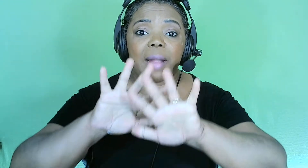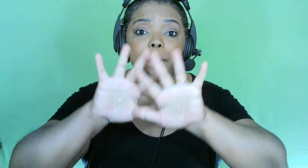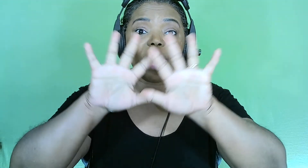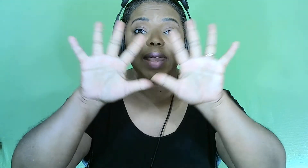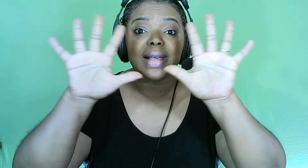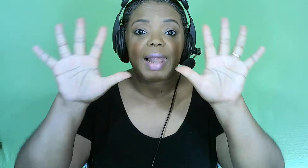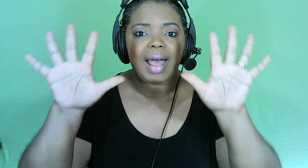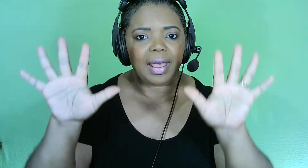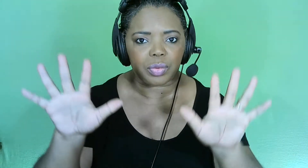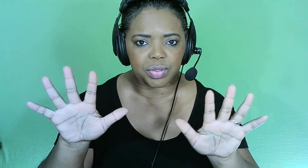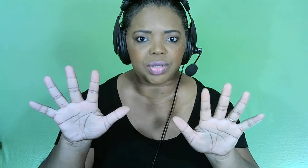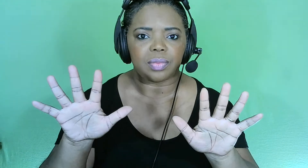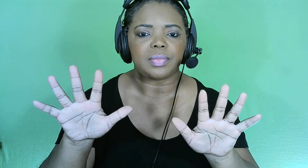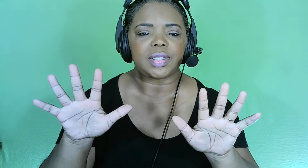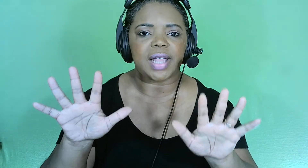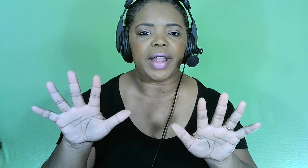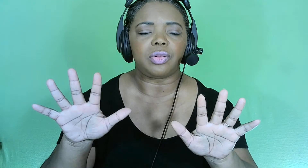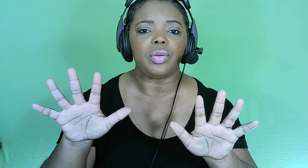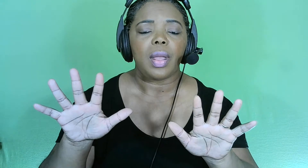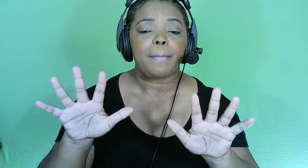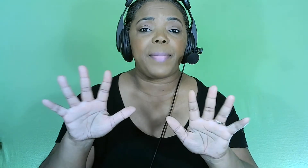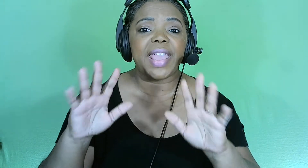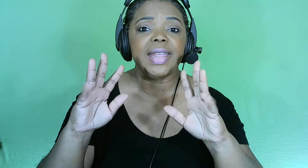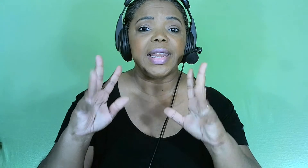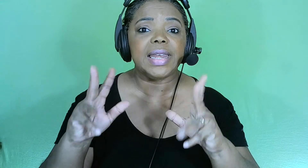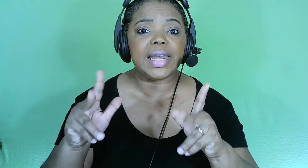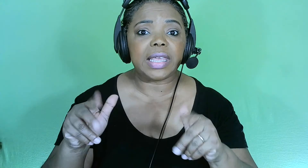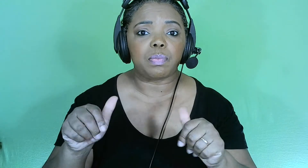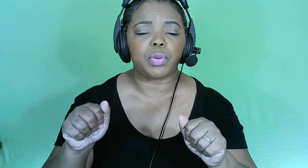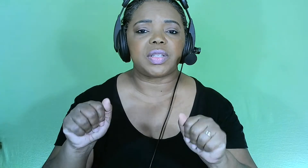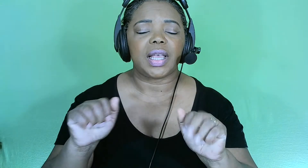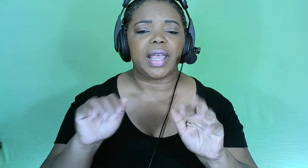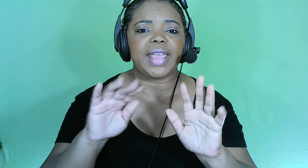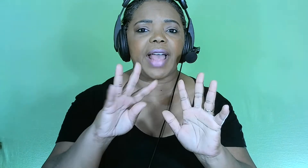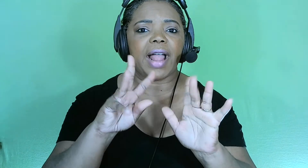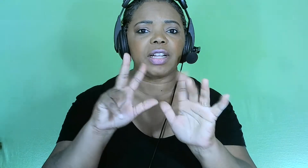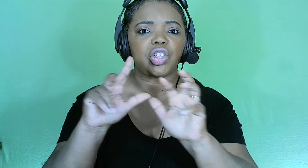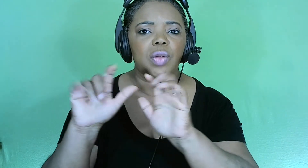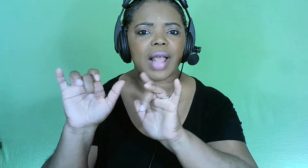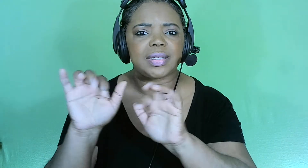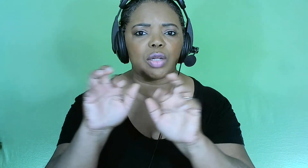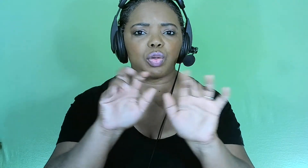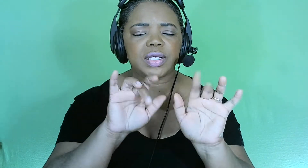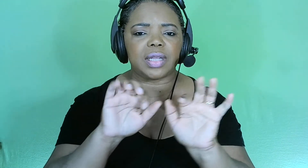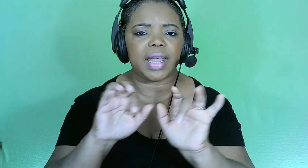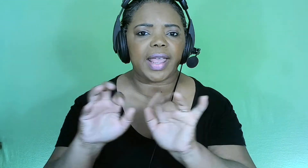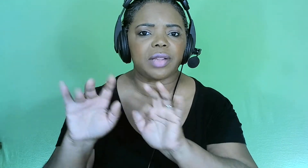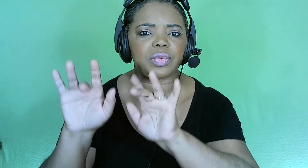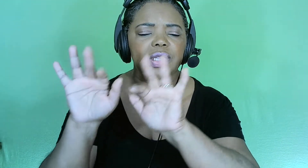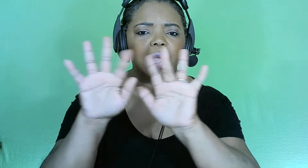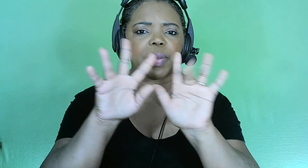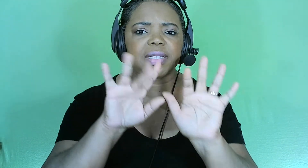estar bem claros, certo? Bem limpos, e a articulação dos dedos